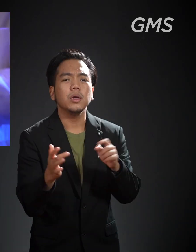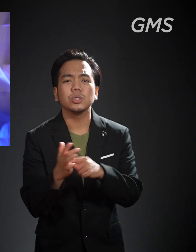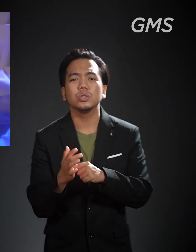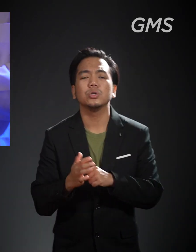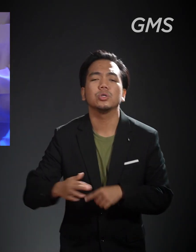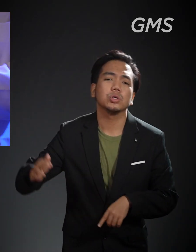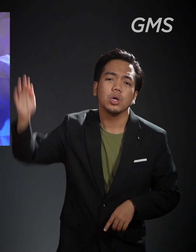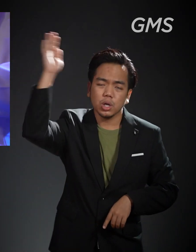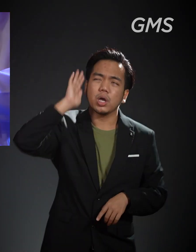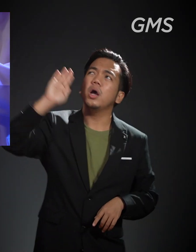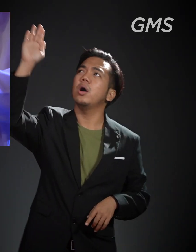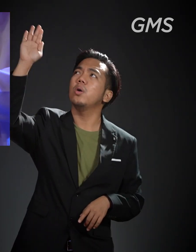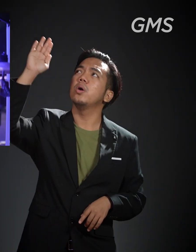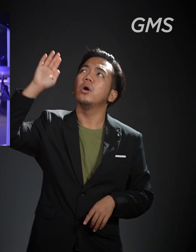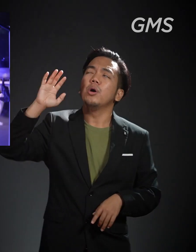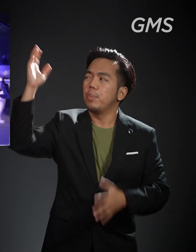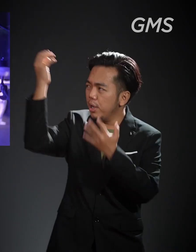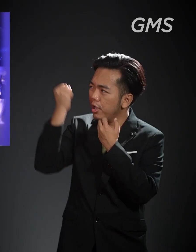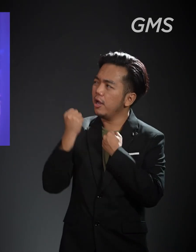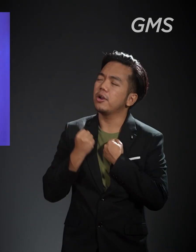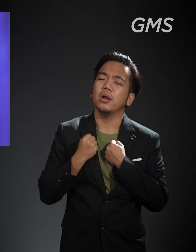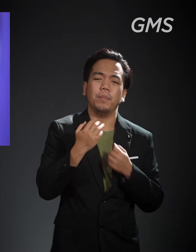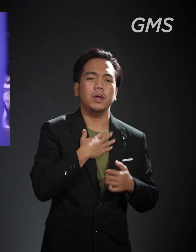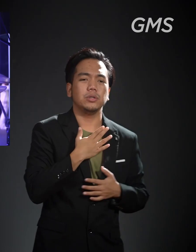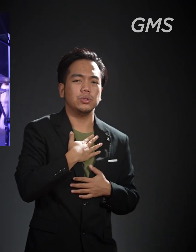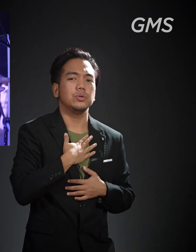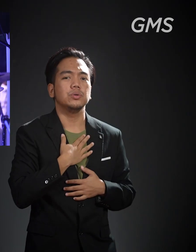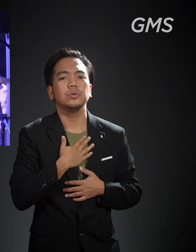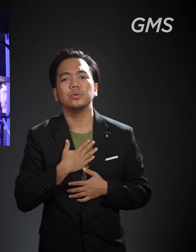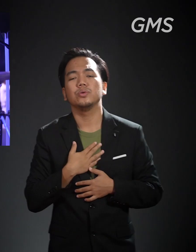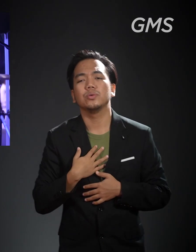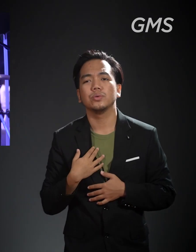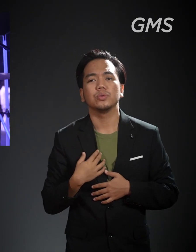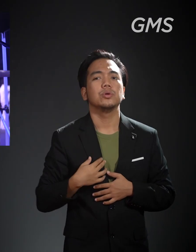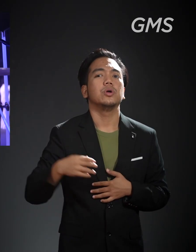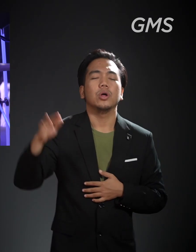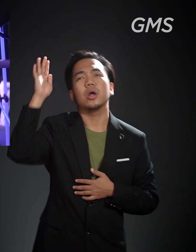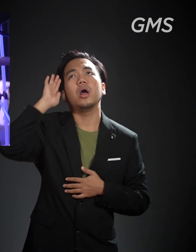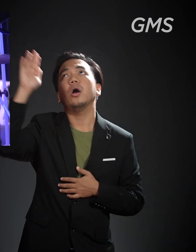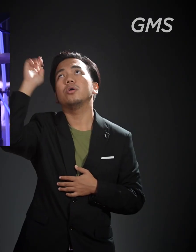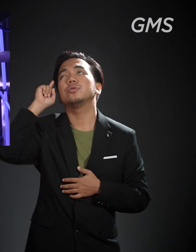Kau yang layak, kau yang layak